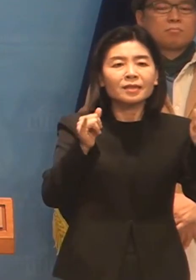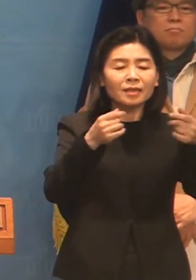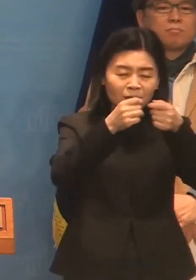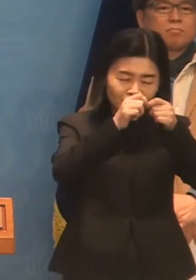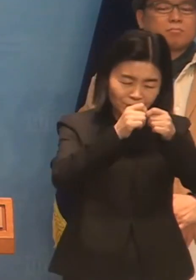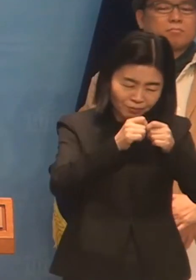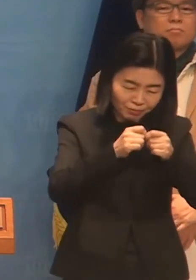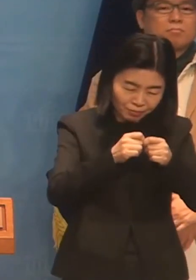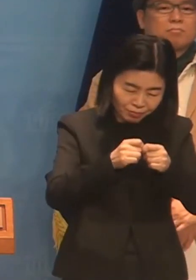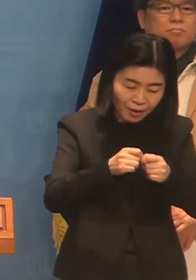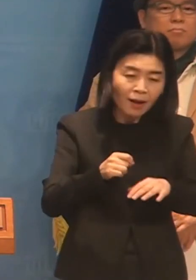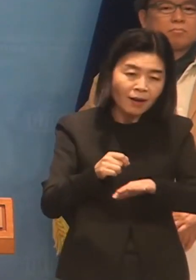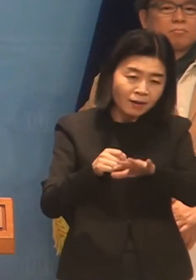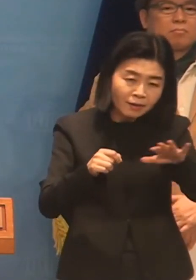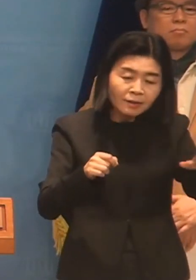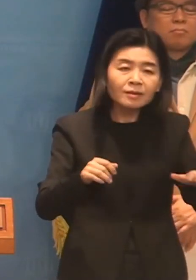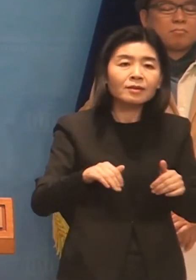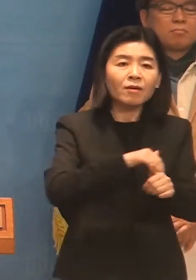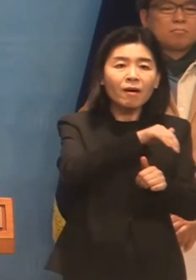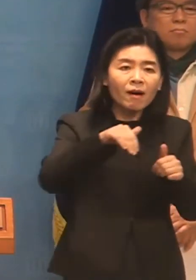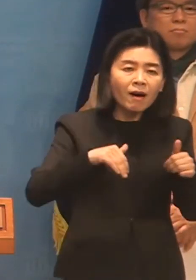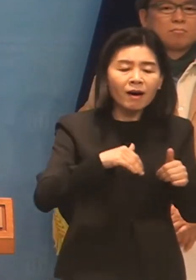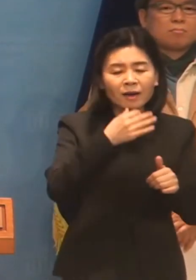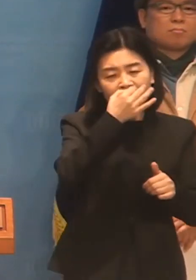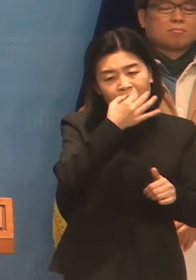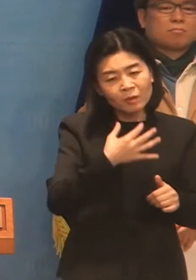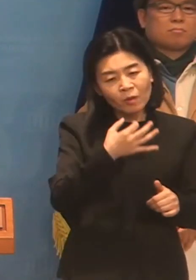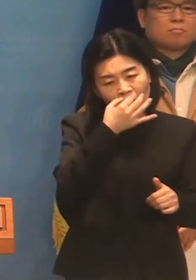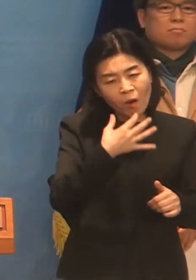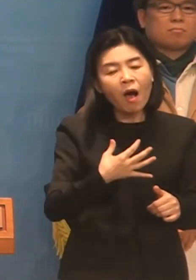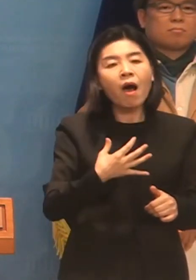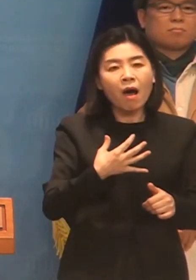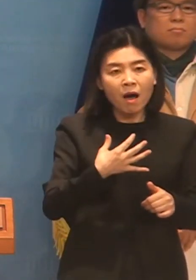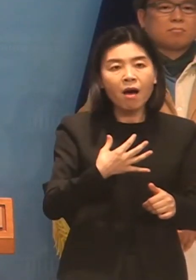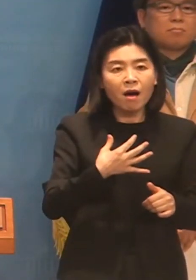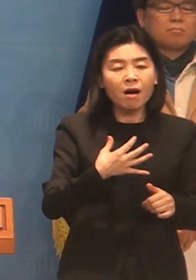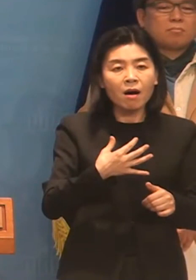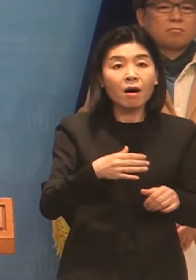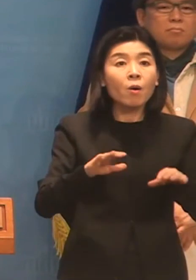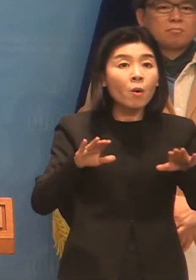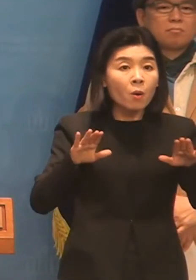부분에 있어서도 힘들어 하시는지 오늘 그러한